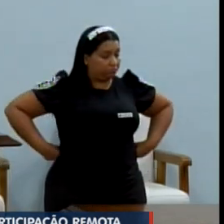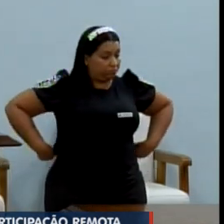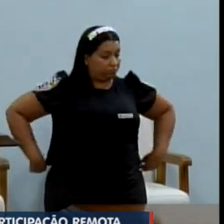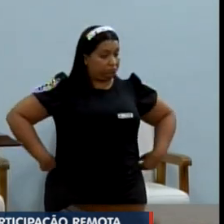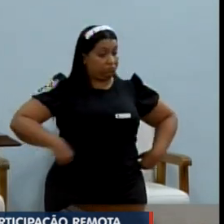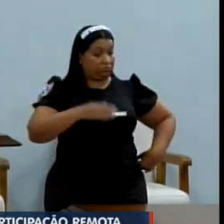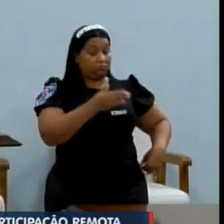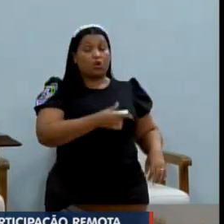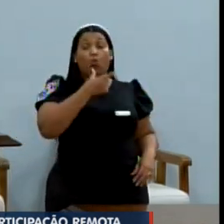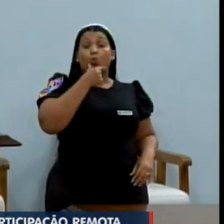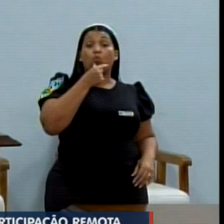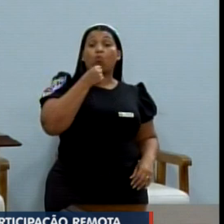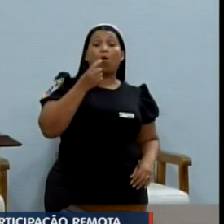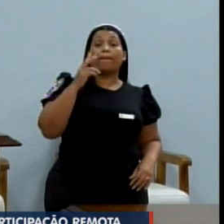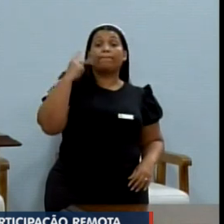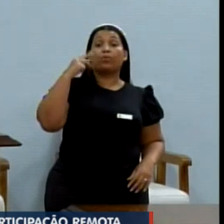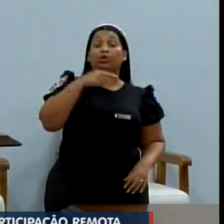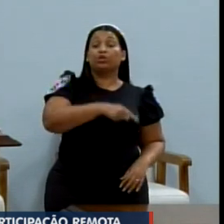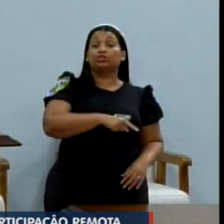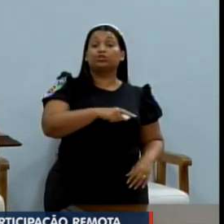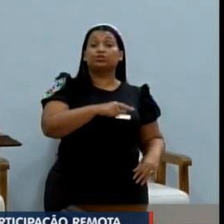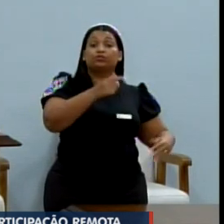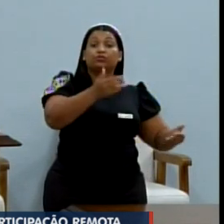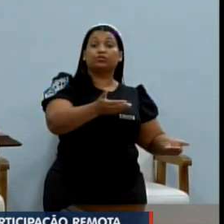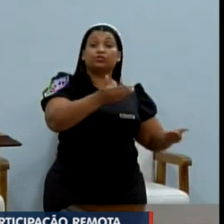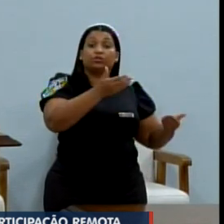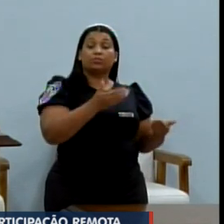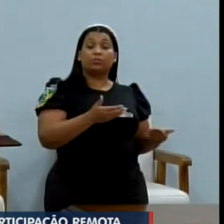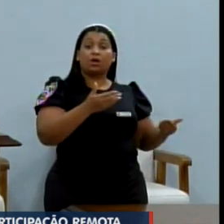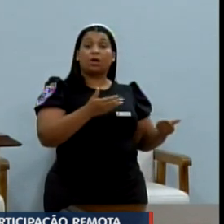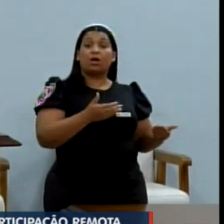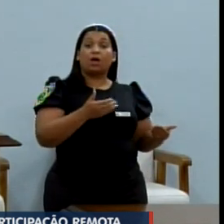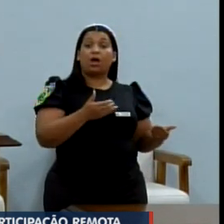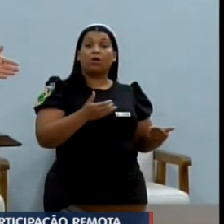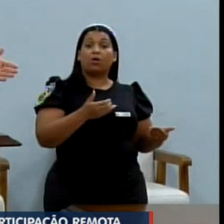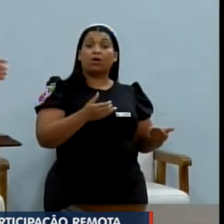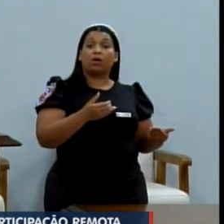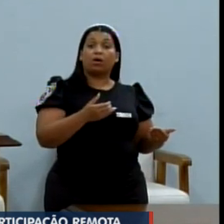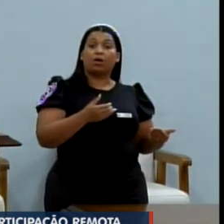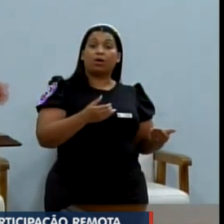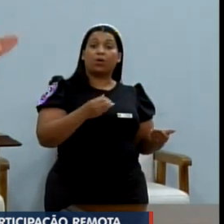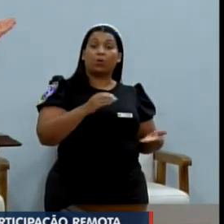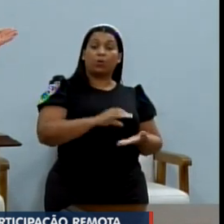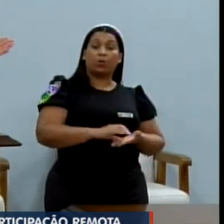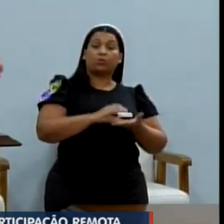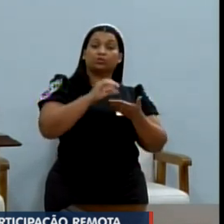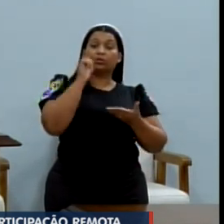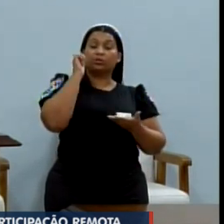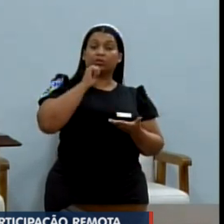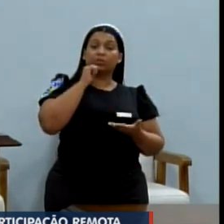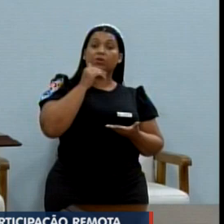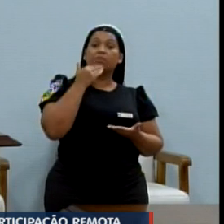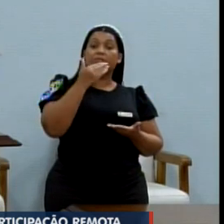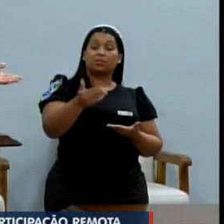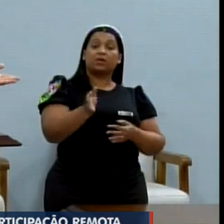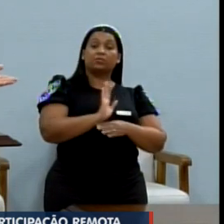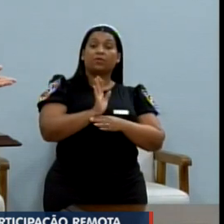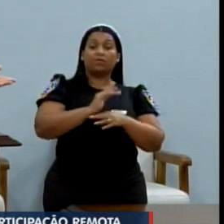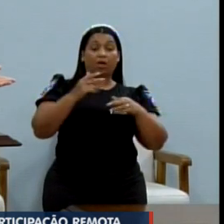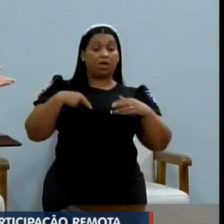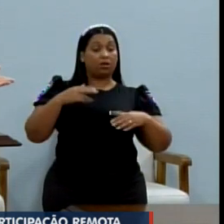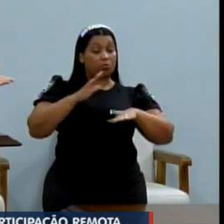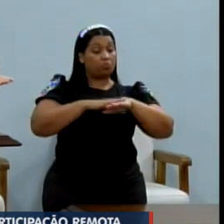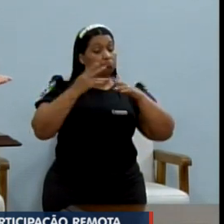político que foi chamado para prestigiar a posse do Conselho das mulheres ele não estava presente pede para passar um vídeo fala